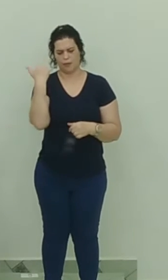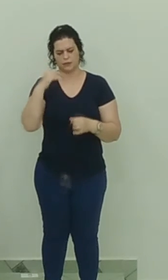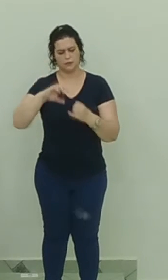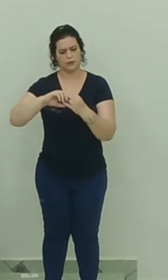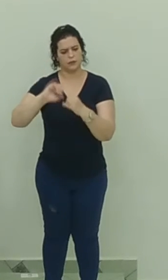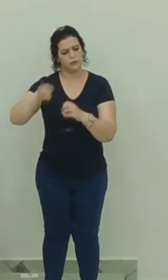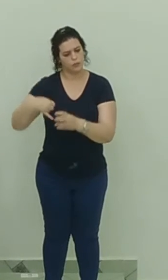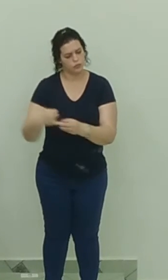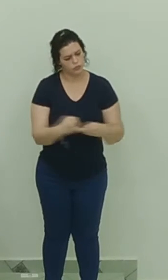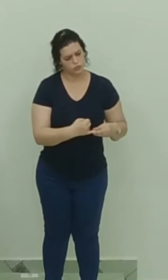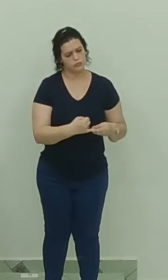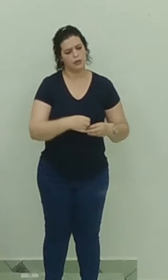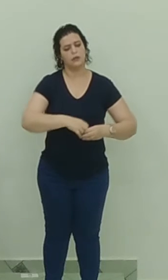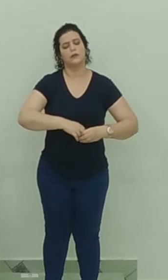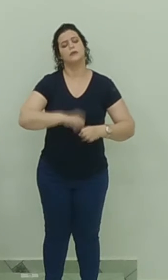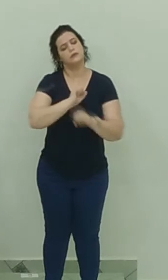outro lado.